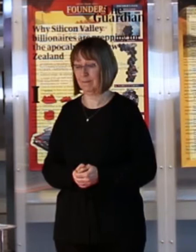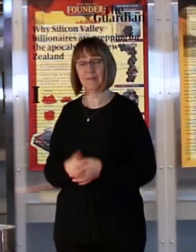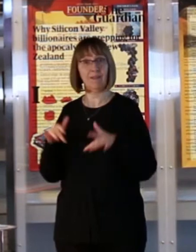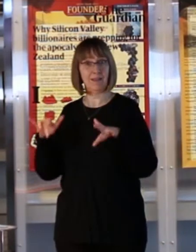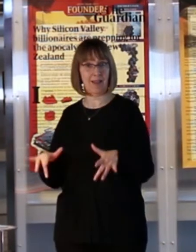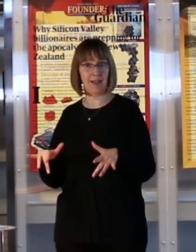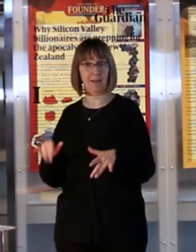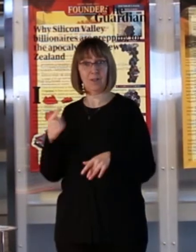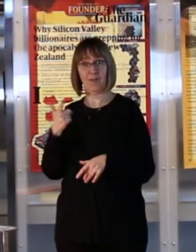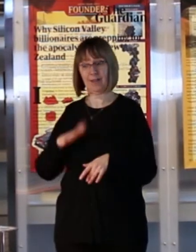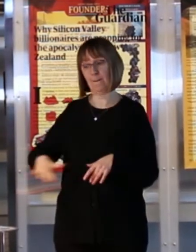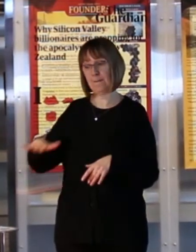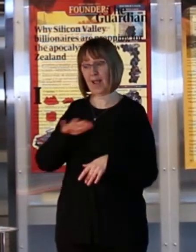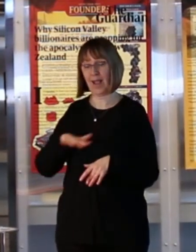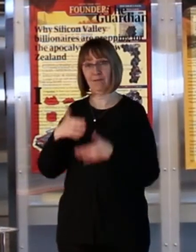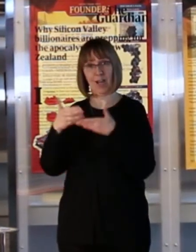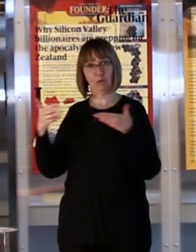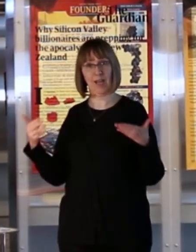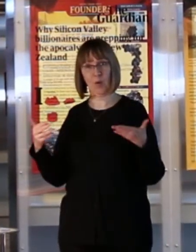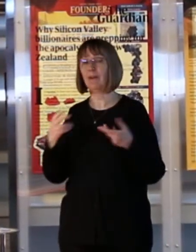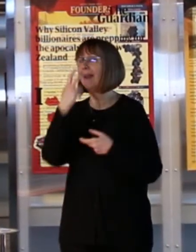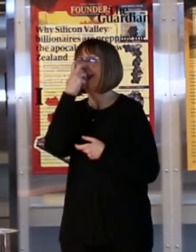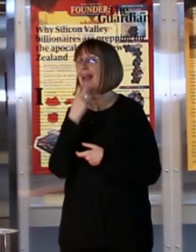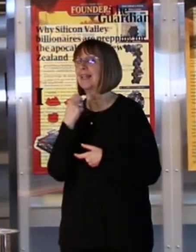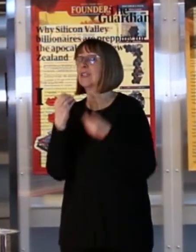Wir sind im 2. Bereich der Ausstellung Ernste